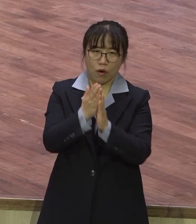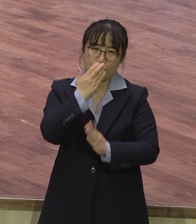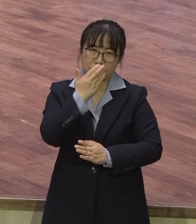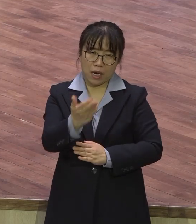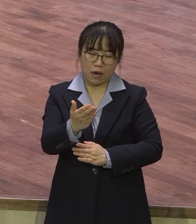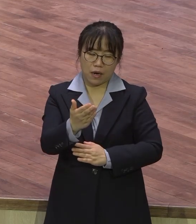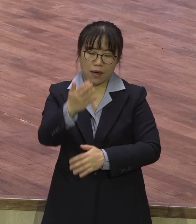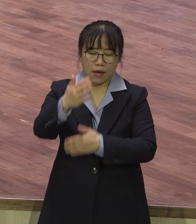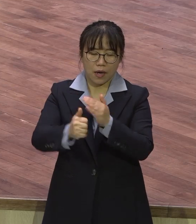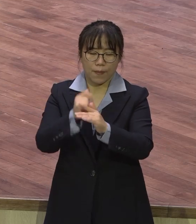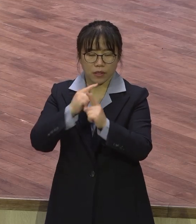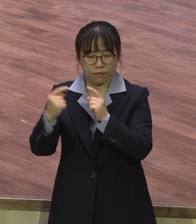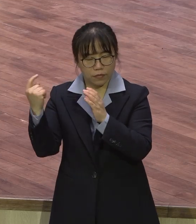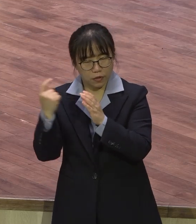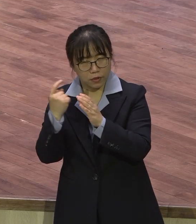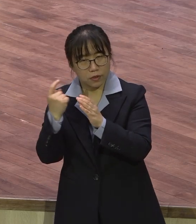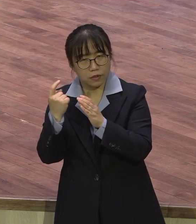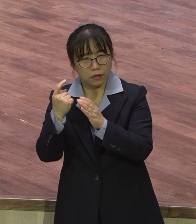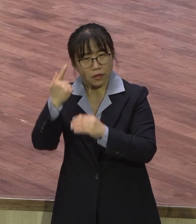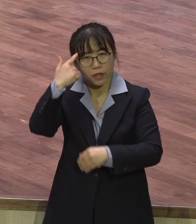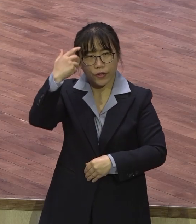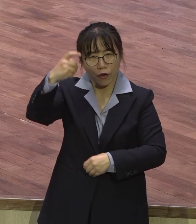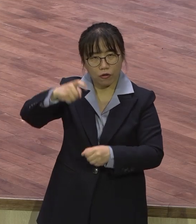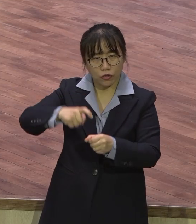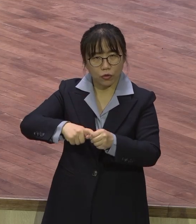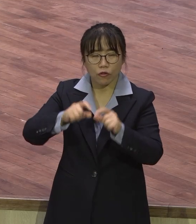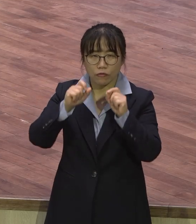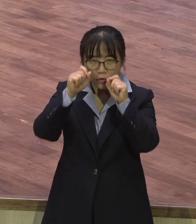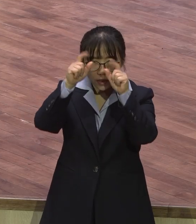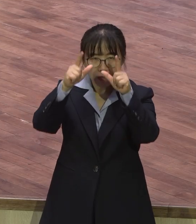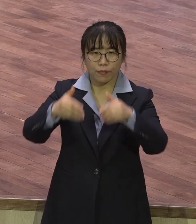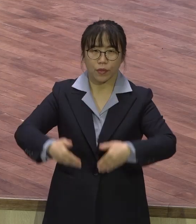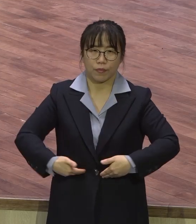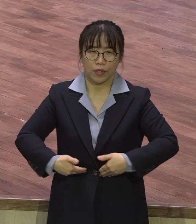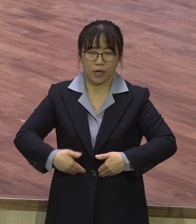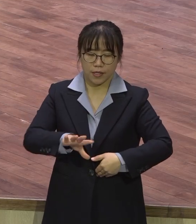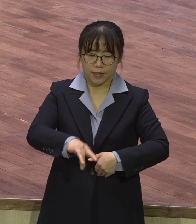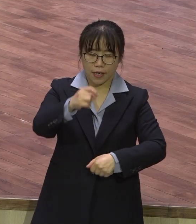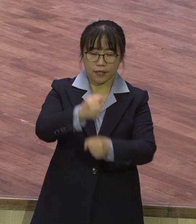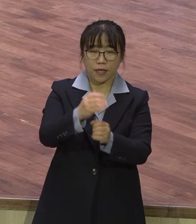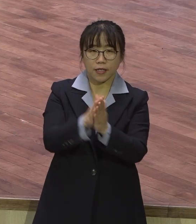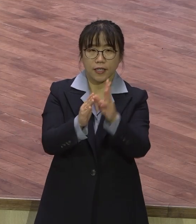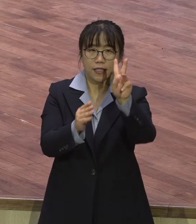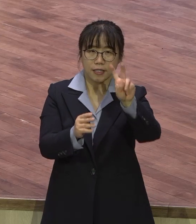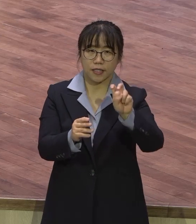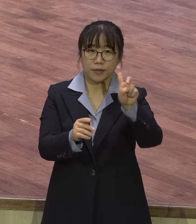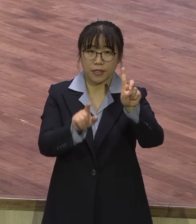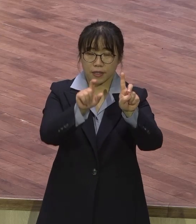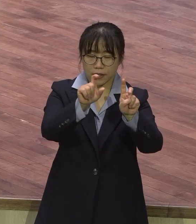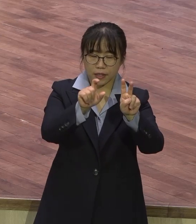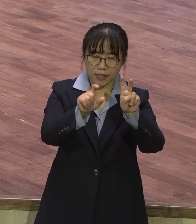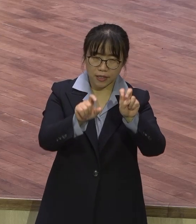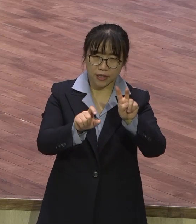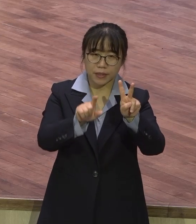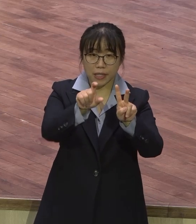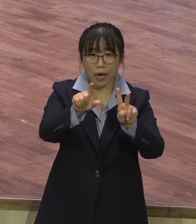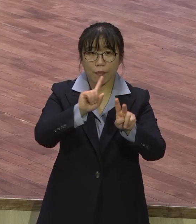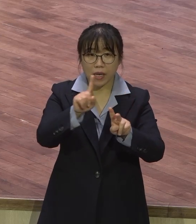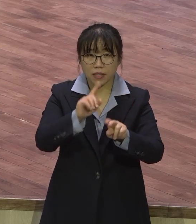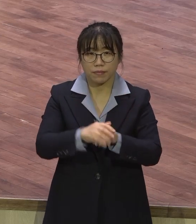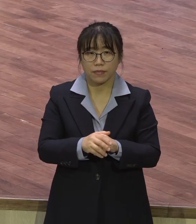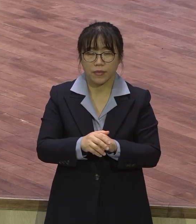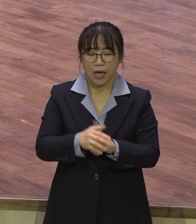하나님의 음성을 들을 수 있는 영적으로 깨어 있어야 돼요 상세기 22장 1절로 이재로 하나님께서 아브라함을 부르셔서